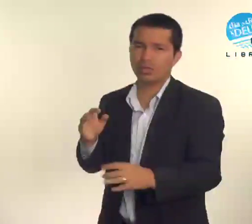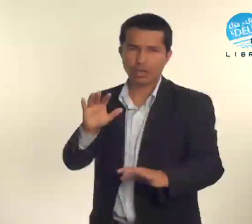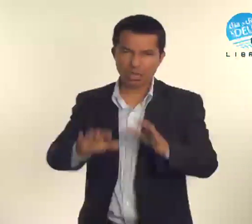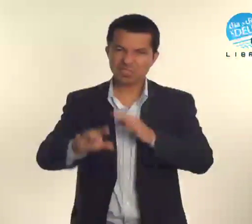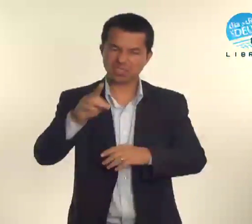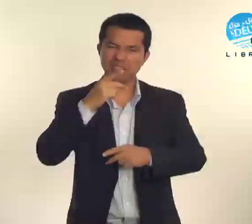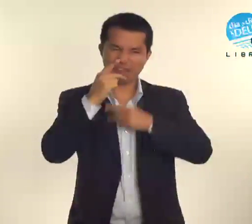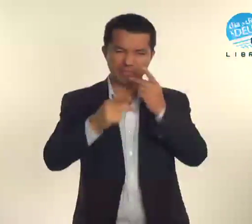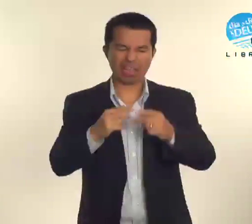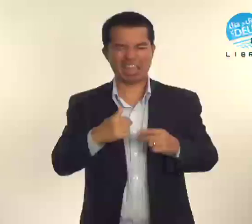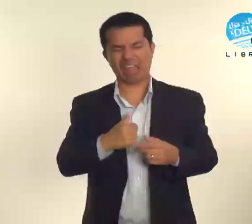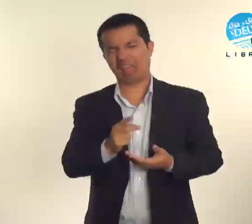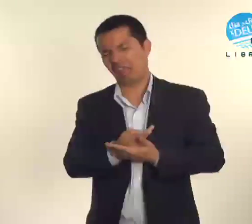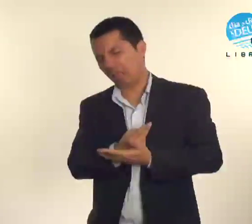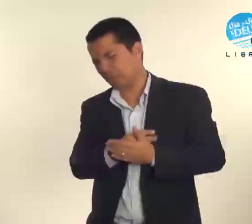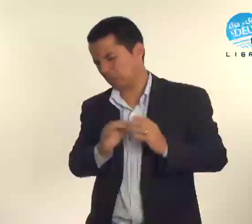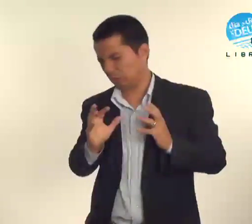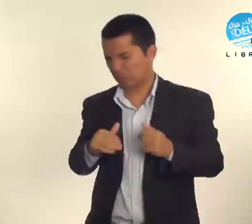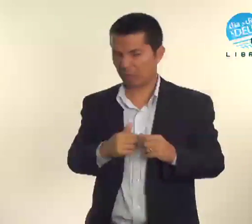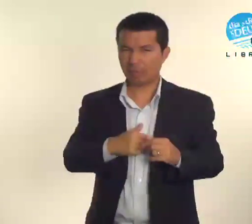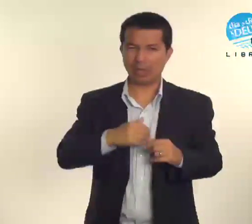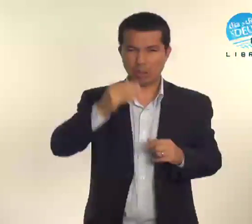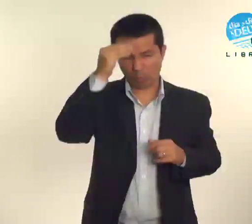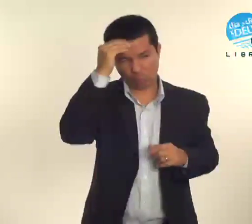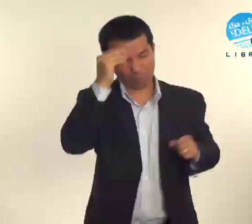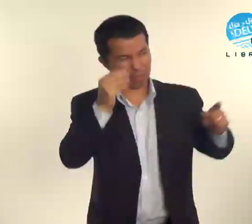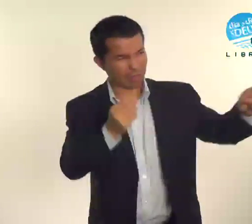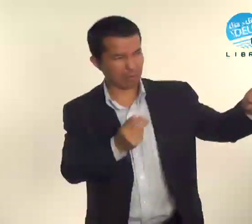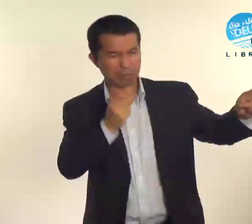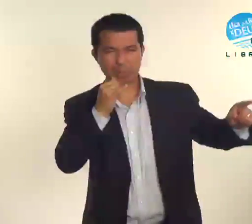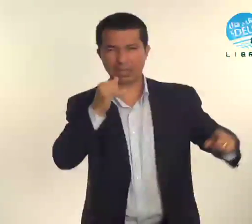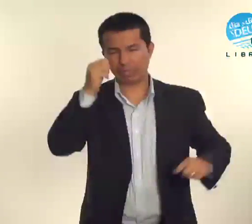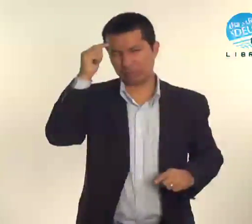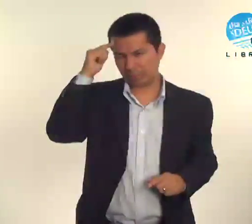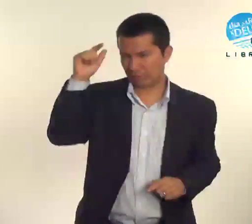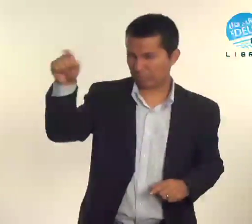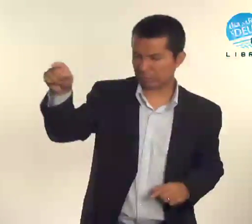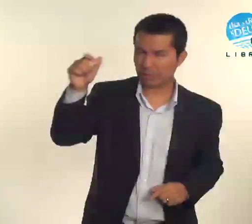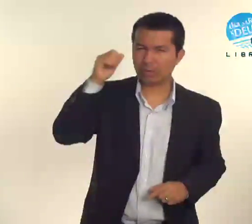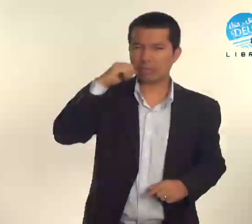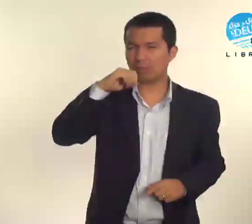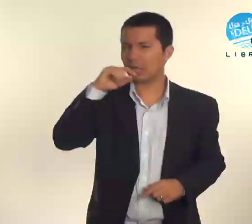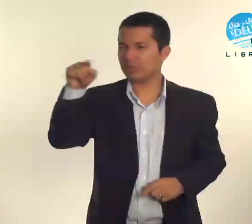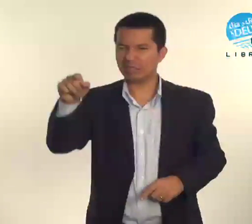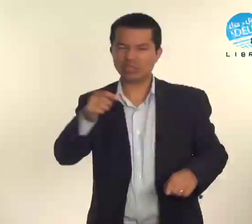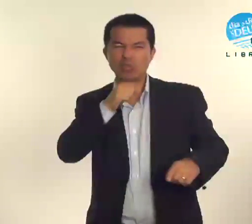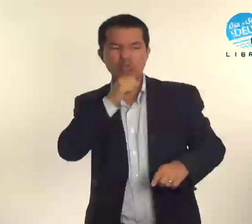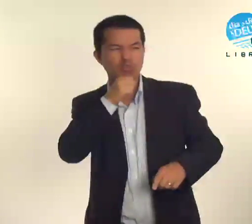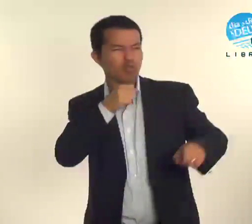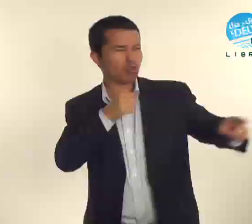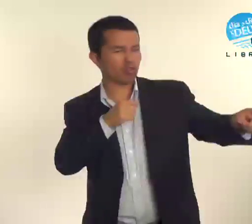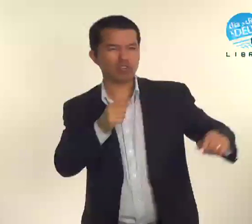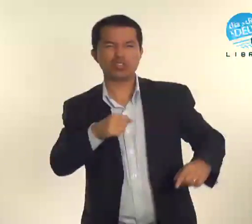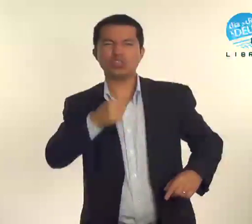está tudo errado na minha vida, está uma desgraça, mas a culpa é do meu pai, da minha mãe, do meu avô, do meu tio, do